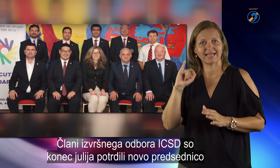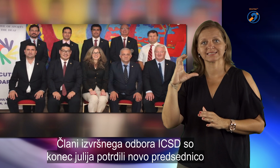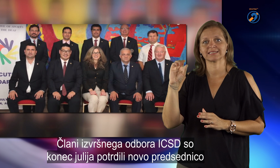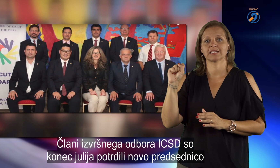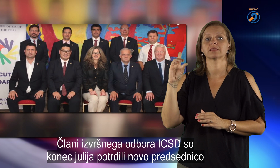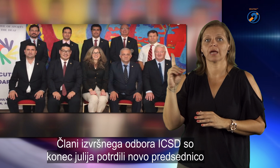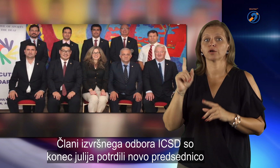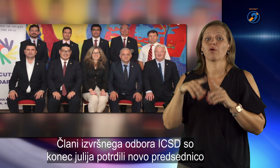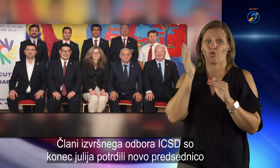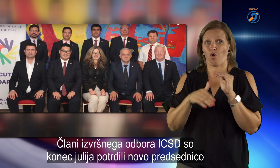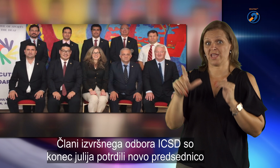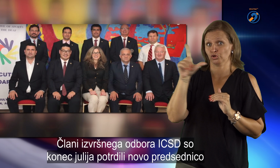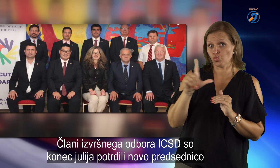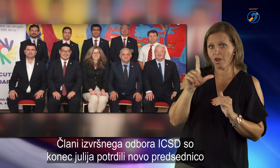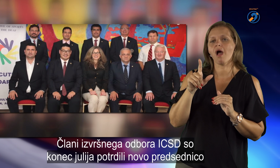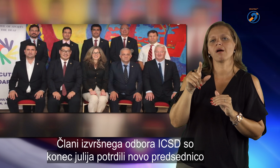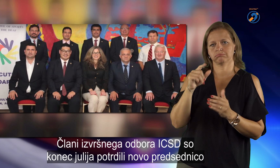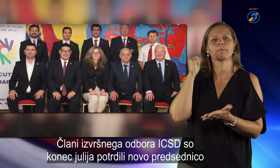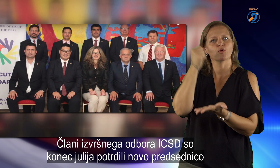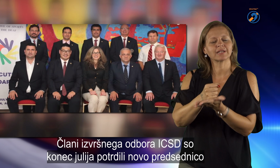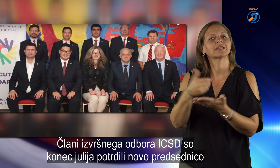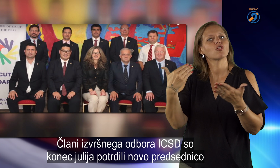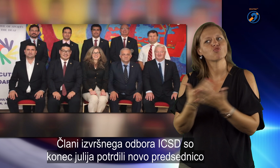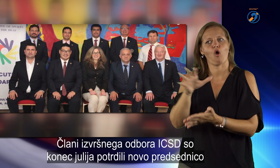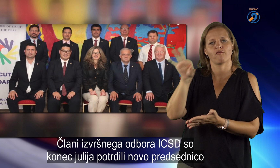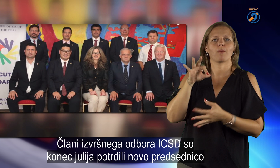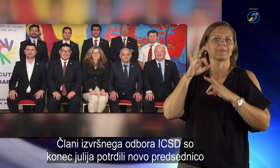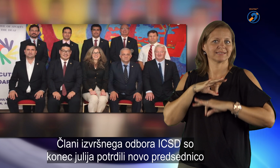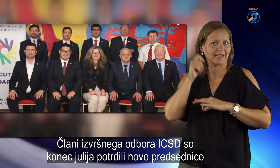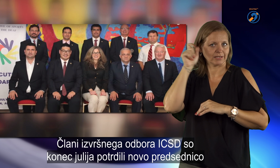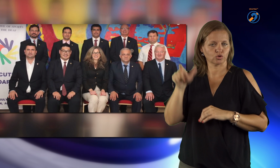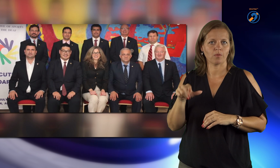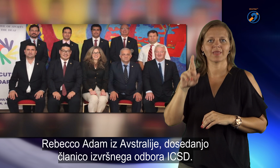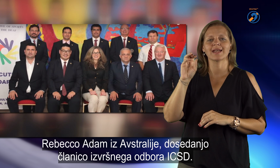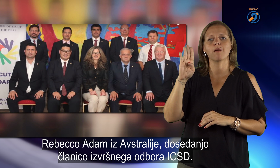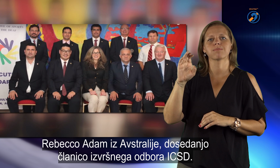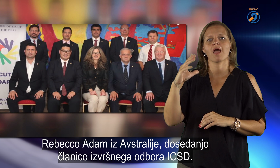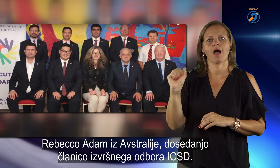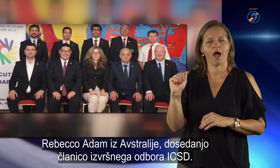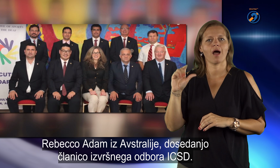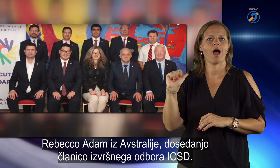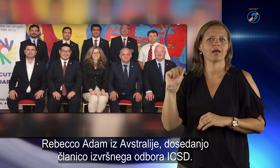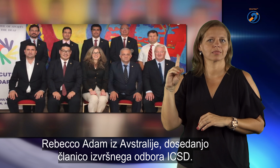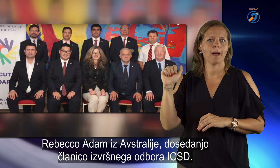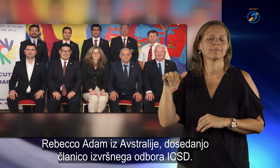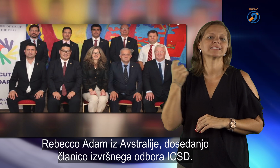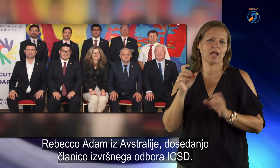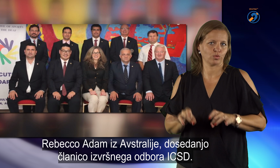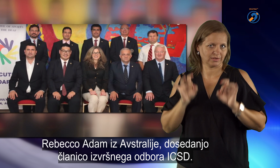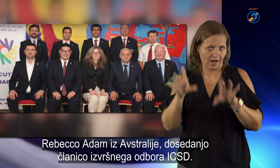so konec julija potrdili novo predsednico Rebeko Adam iz Avstralije, dosedanjo članico izvršnega odbora